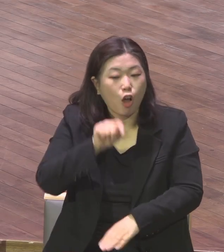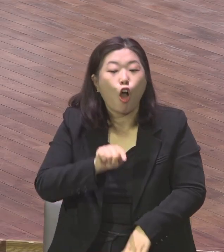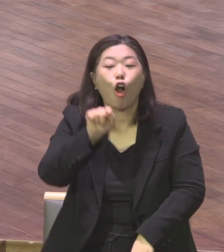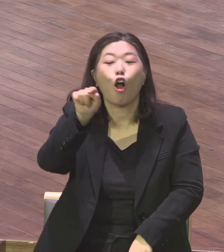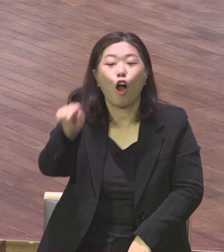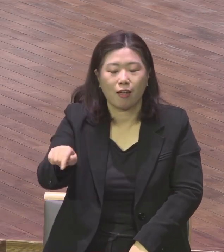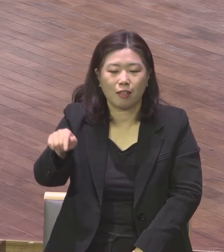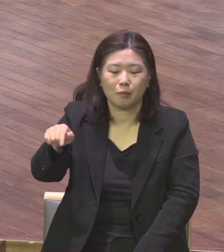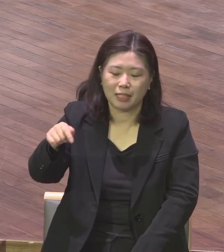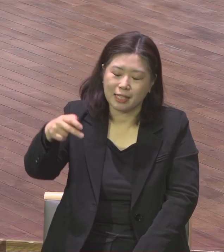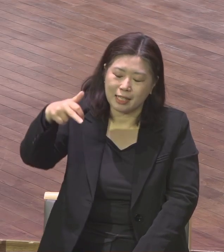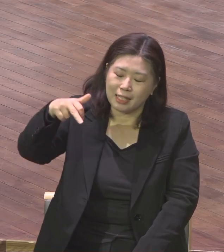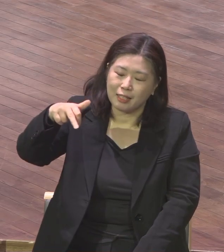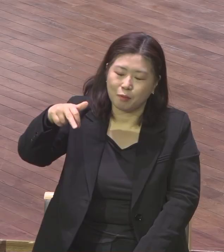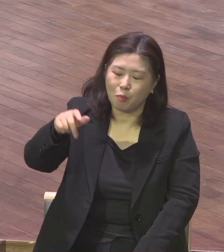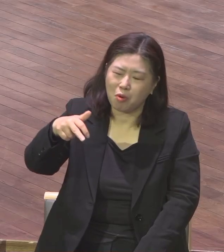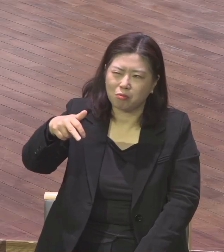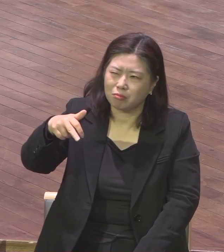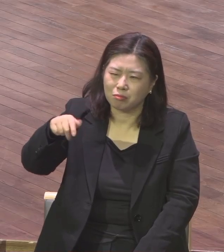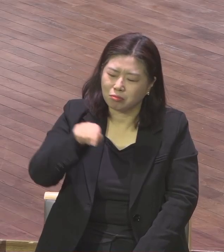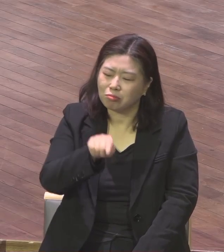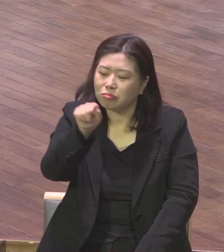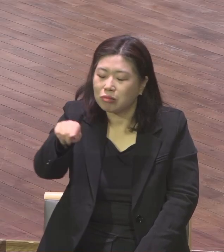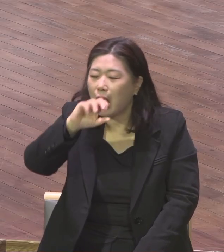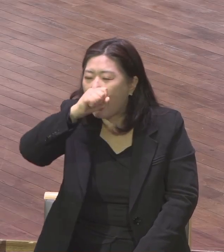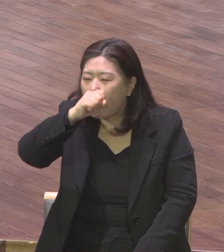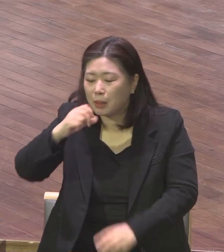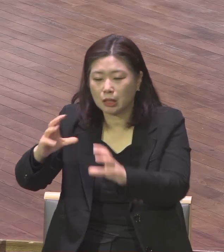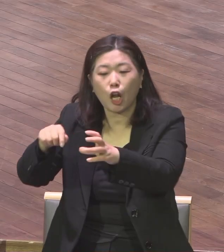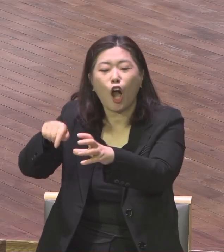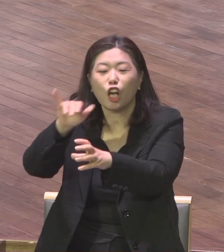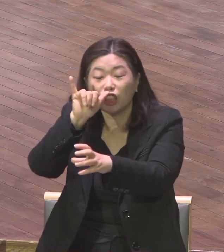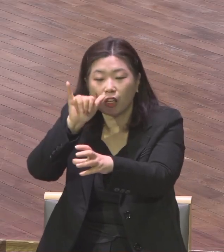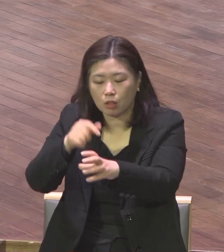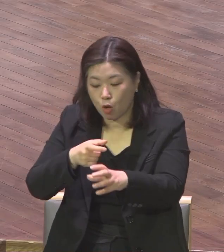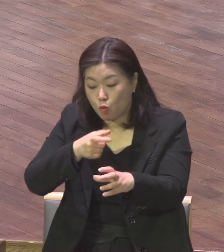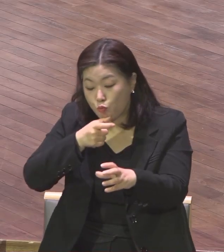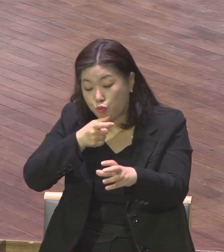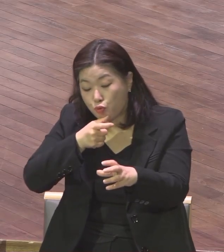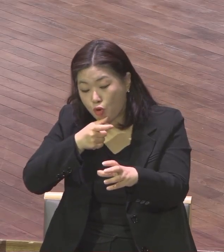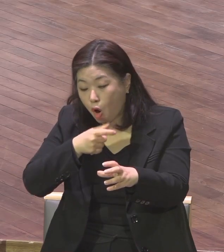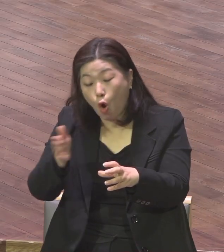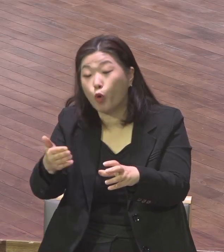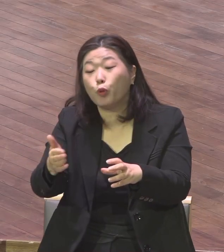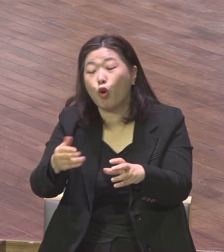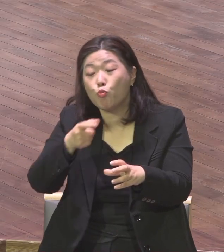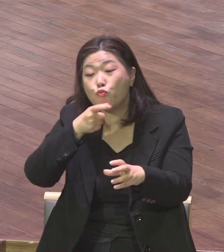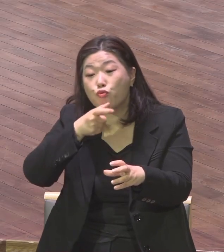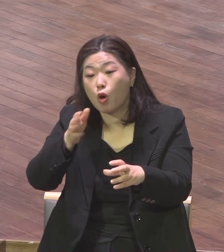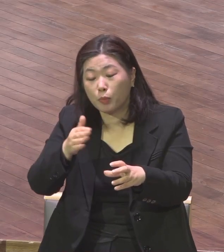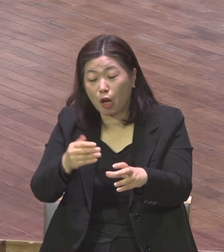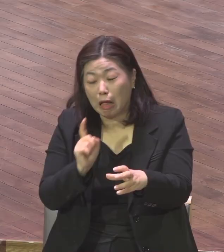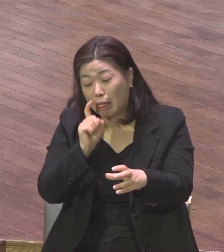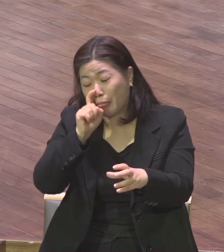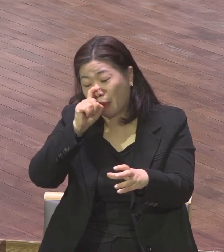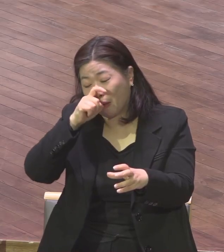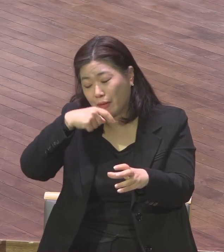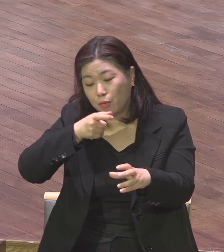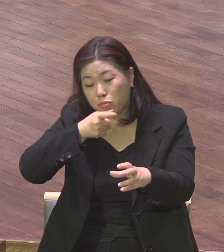전기도 없고 아무것도 없는 것이. 꼬라냐에 물 흐르는 거 가지고 정수해가 묻고, 내가 물어보니까